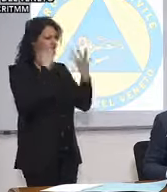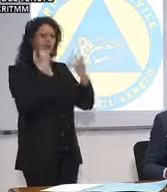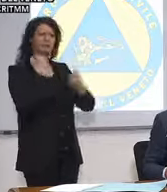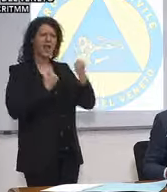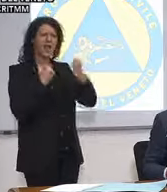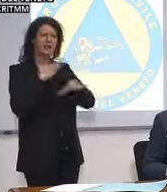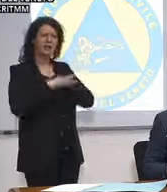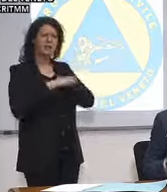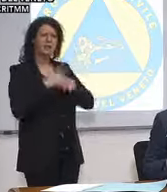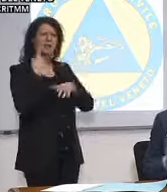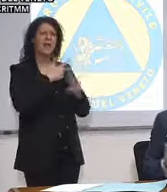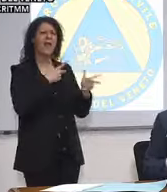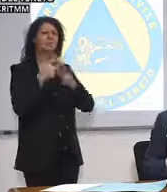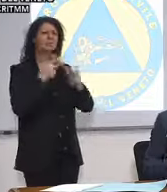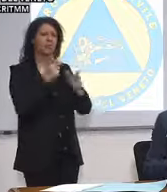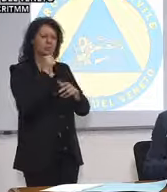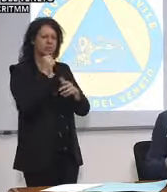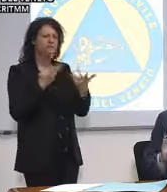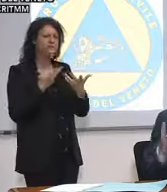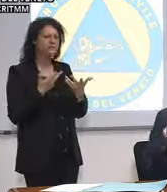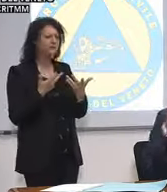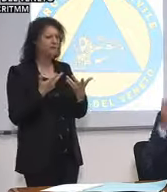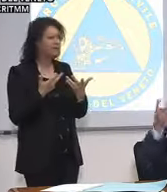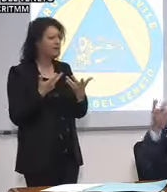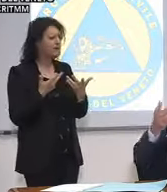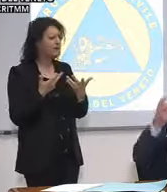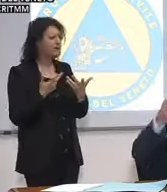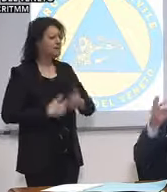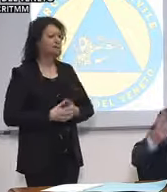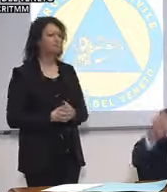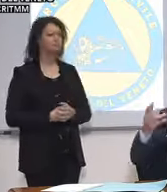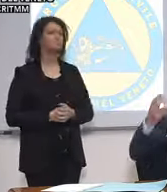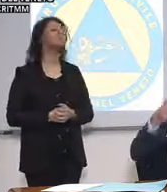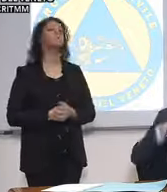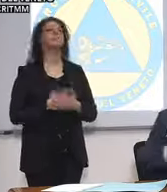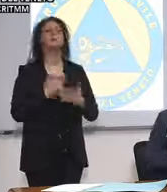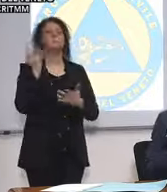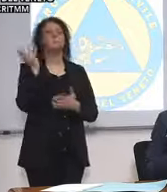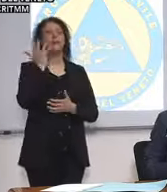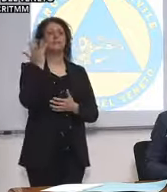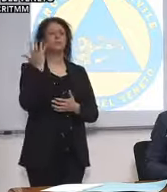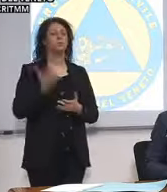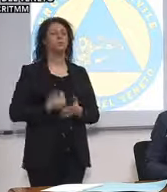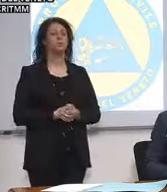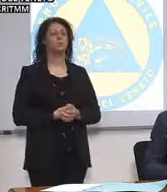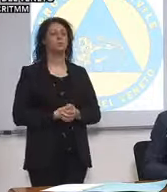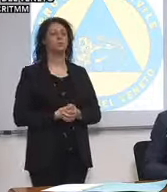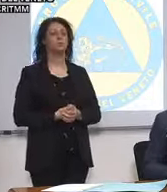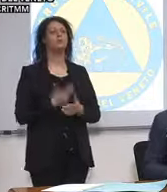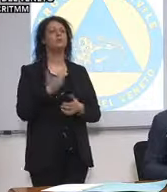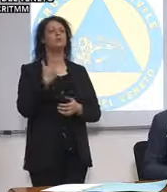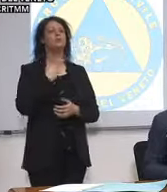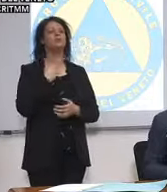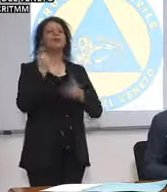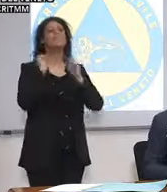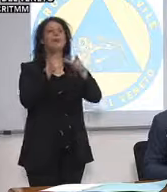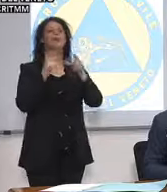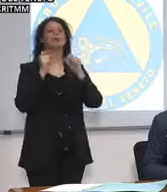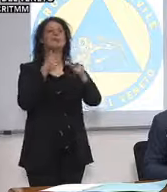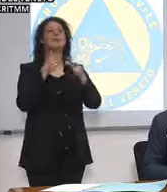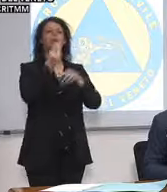Cosa significa questo, l'uso del veicolo per il cibo da sport? No, a parte l'ambulante, ma ad esempio tutte quelle catene che vendono il